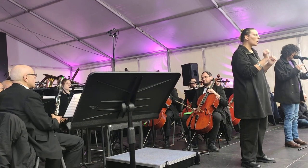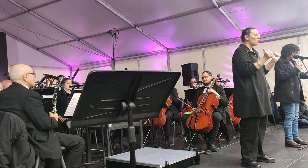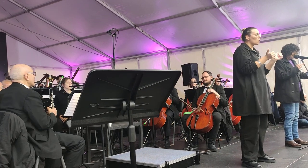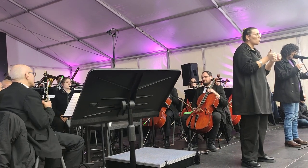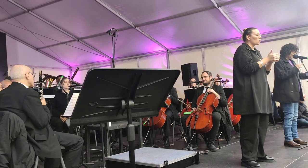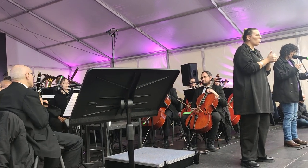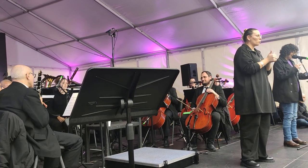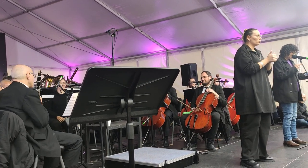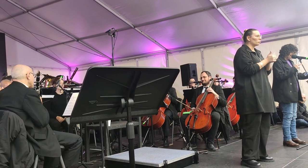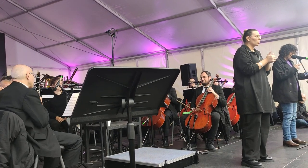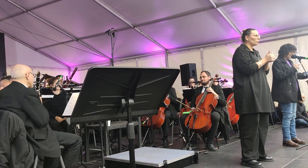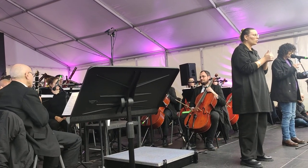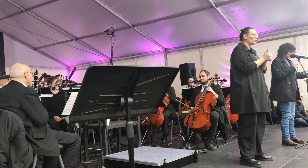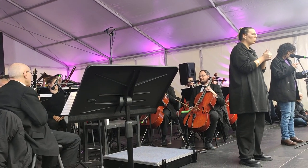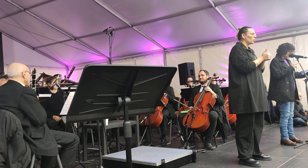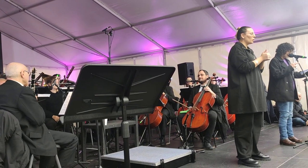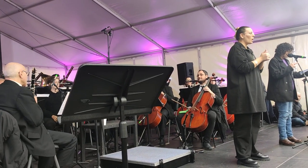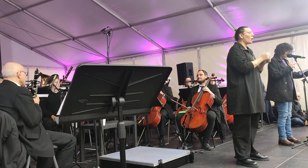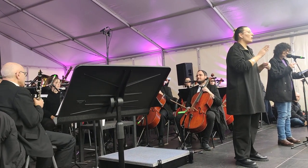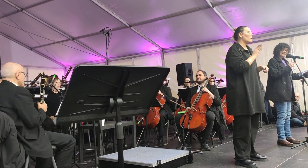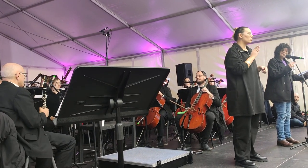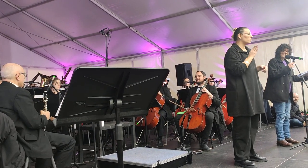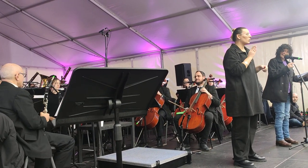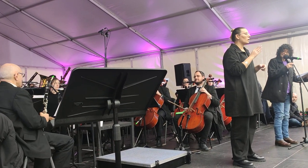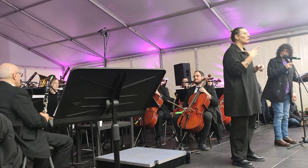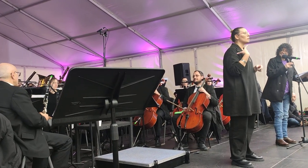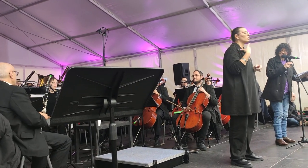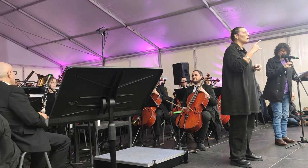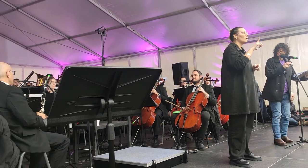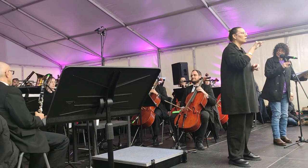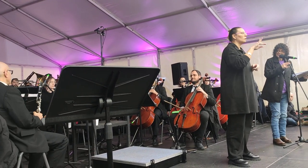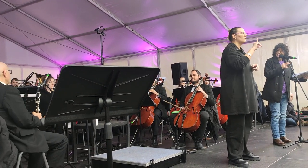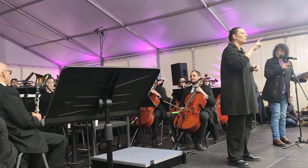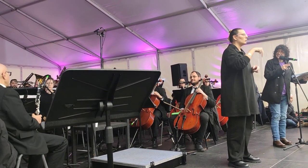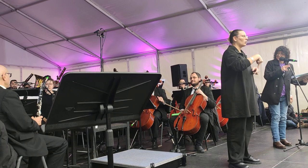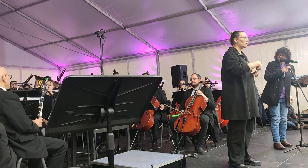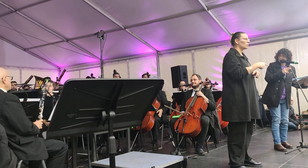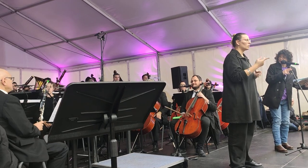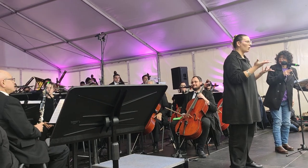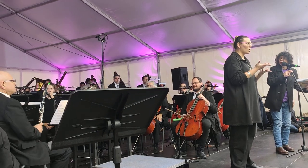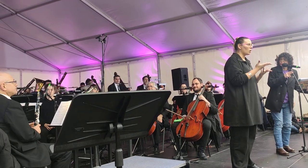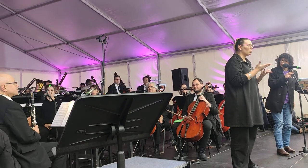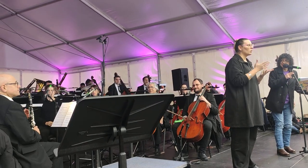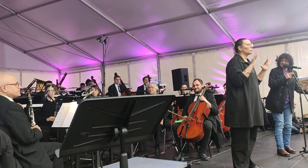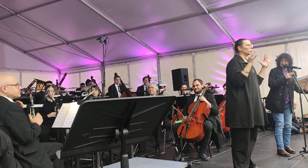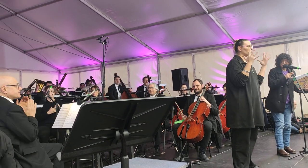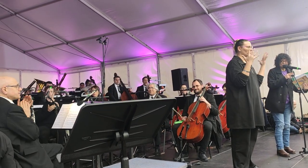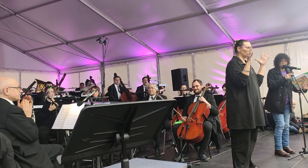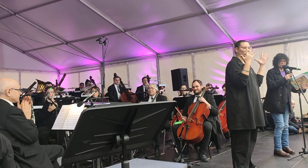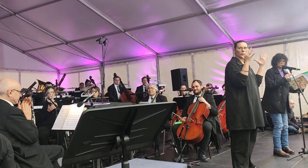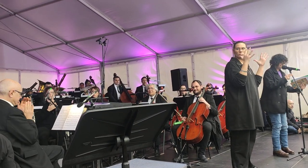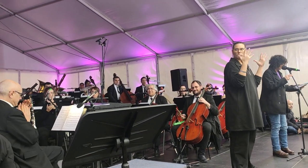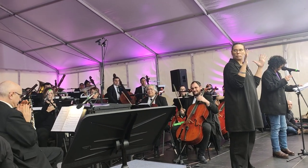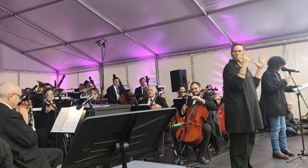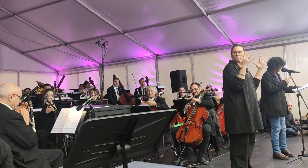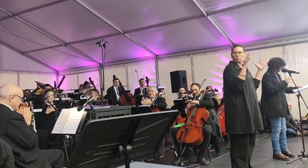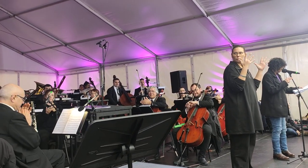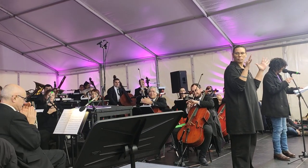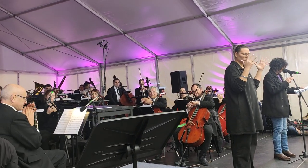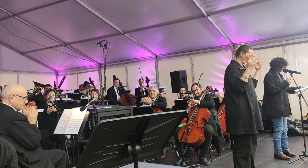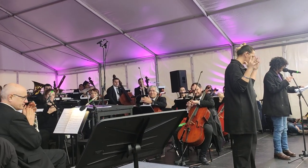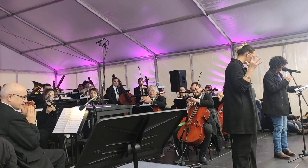junto a la maestra directora Lilian Setín, a quien le damos un enorme aplauso.